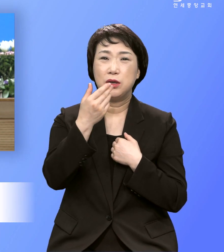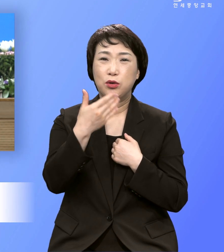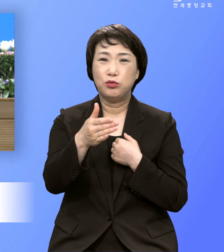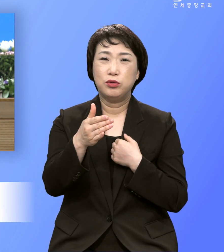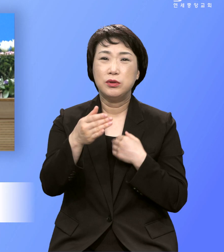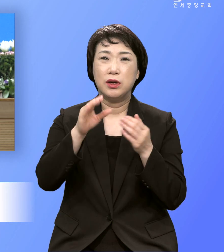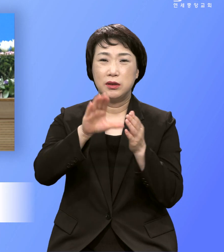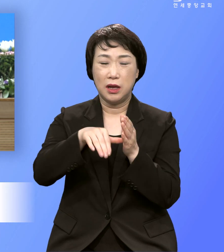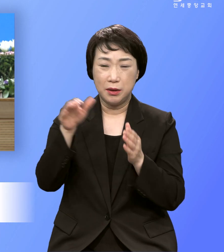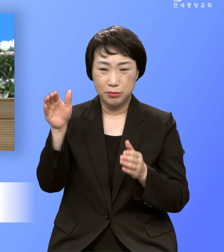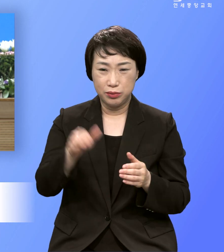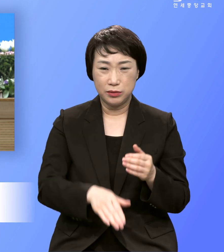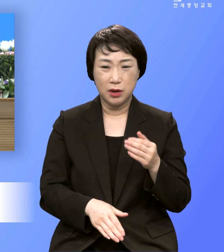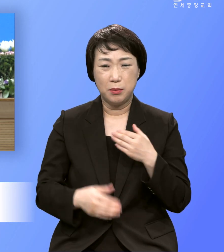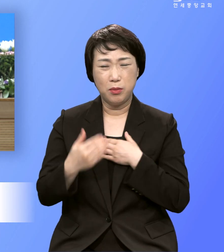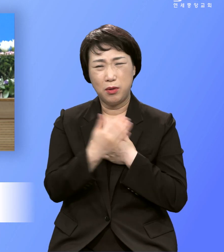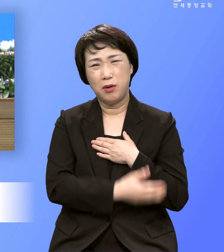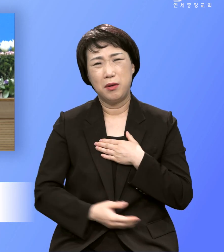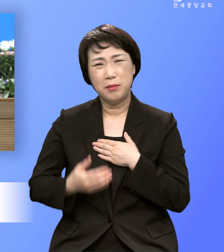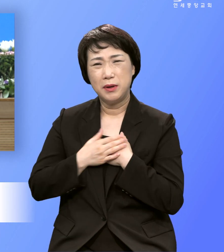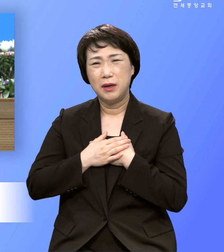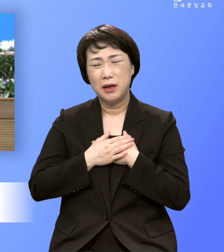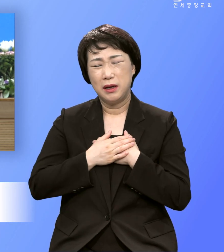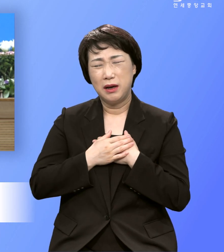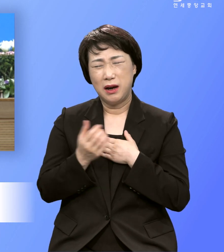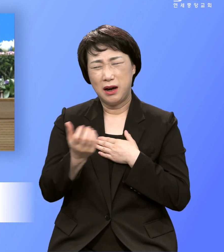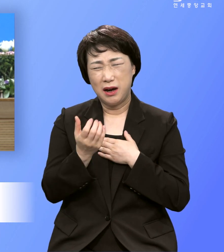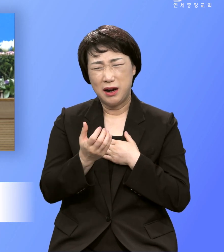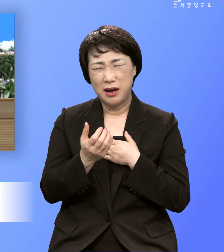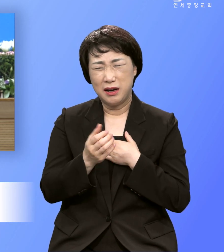2009년도부터 그렇게 몸이 힘드셨을 때